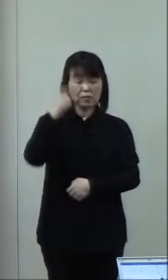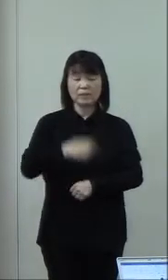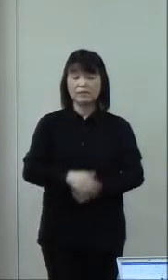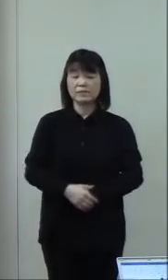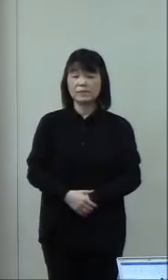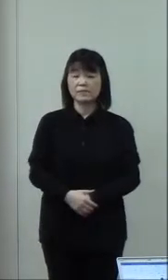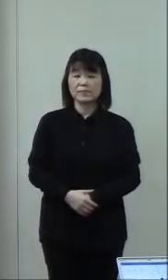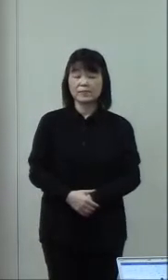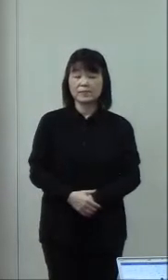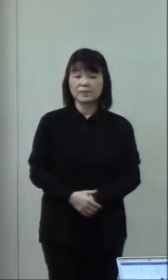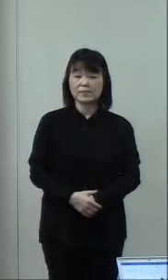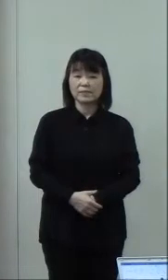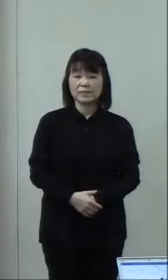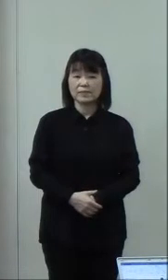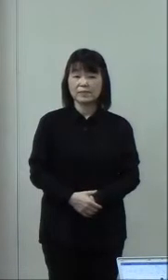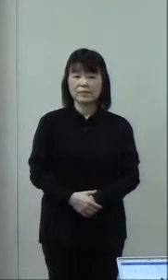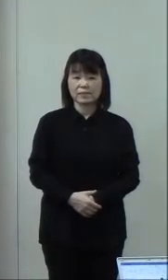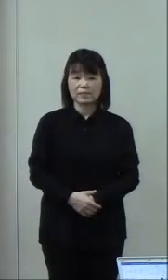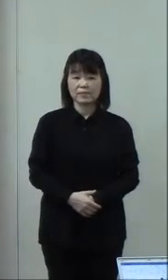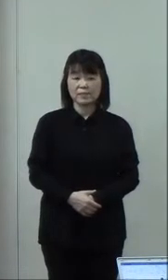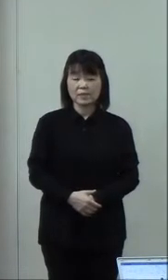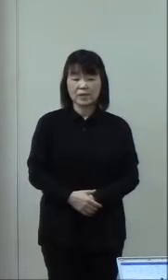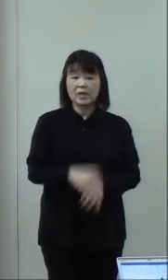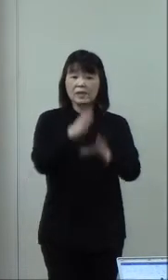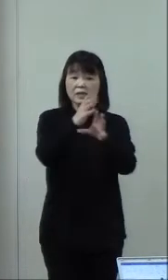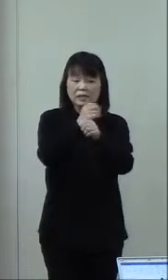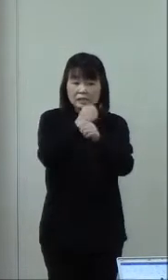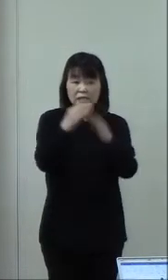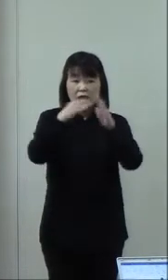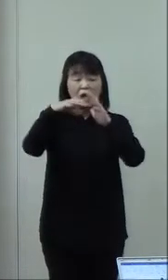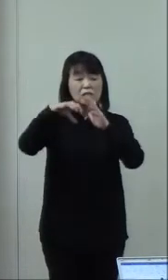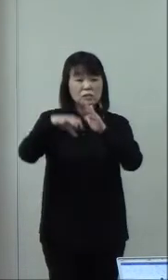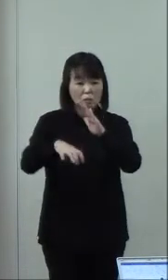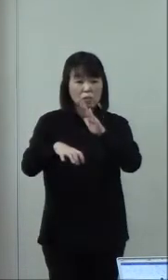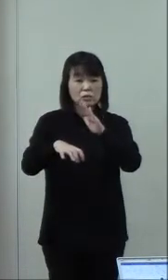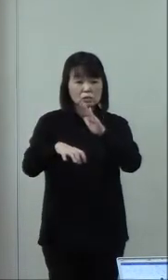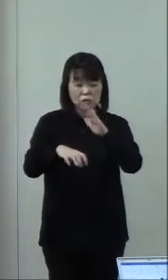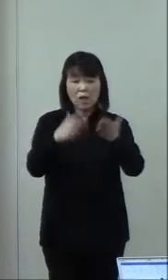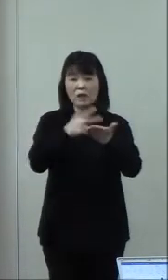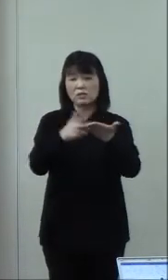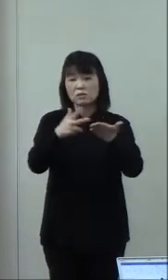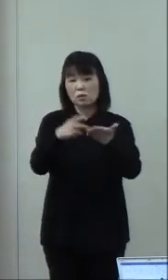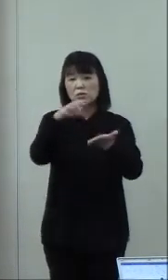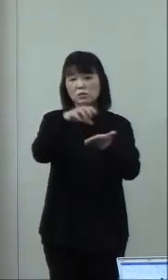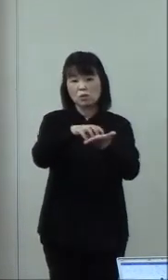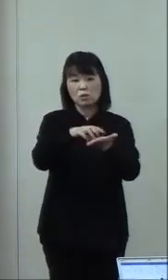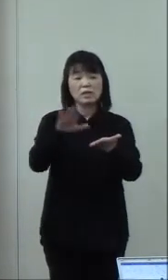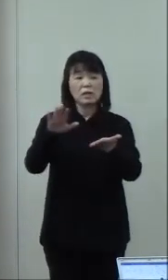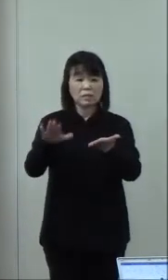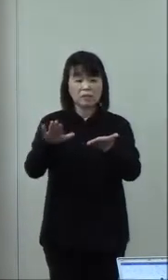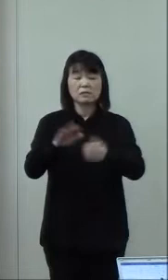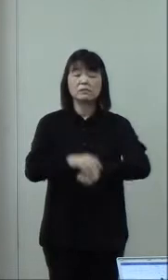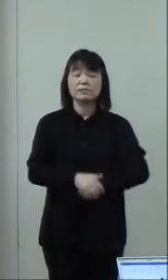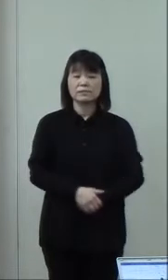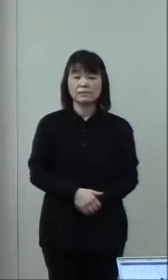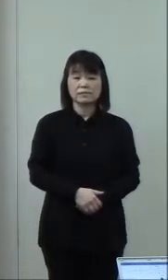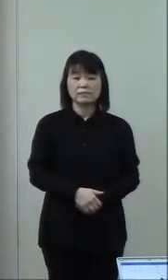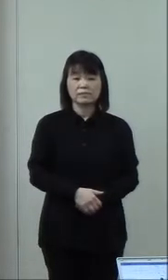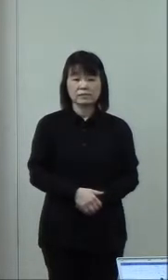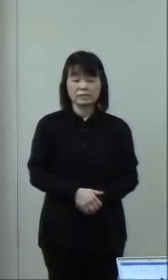。スケジュールにつきましてはここに記載の通りでありますけども今14回